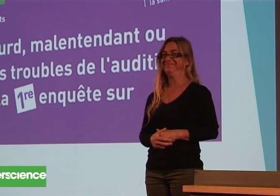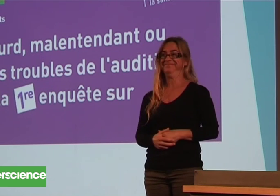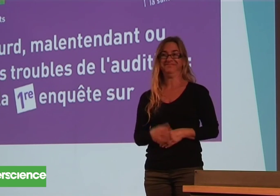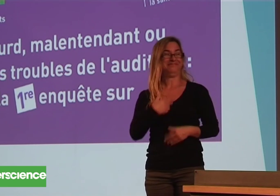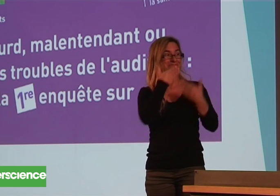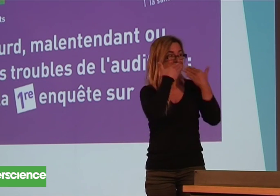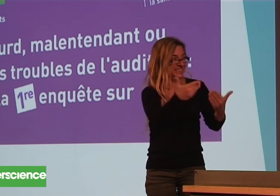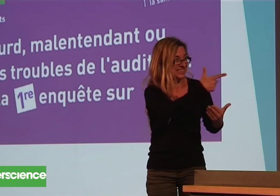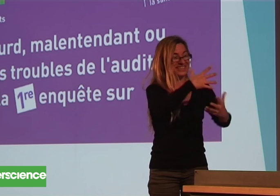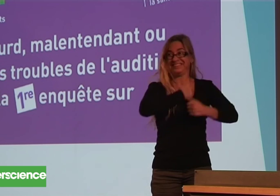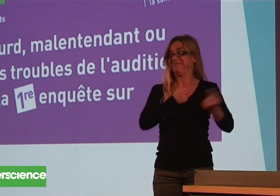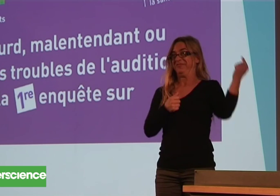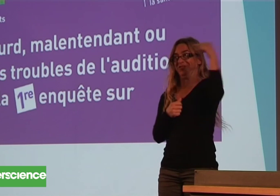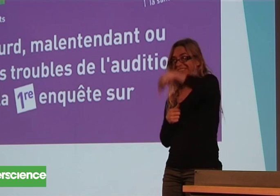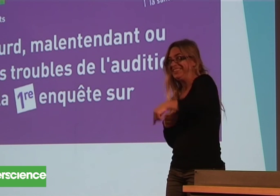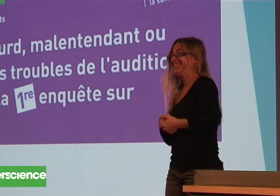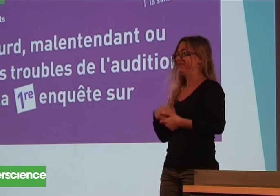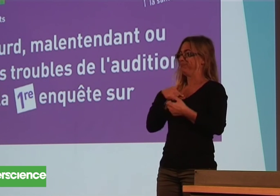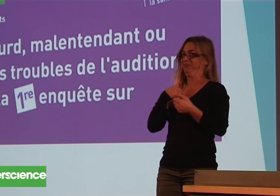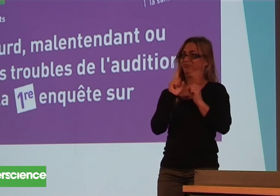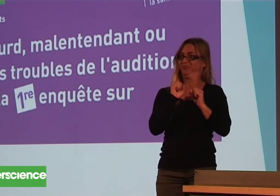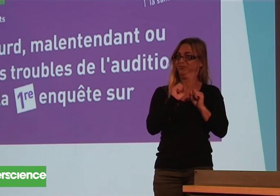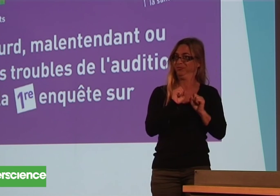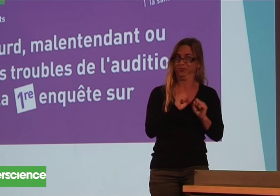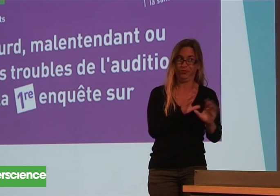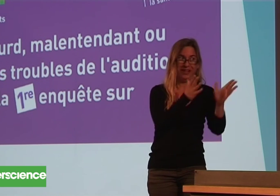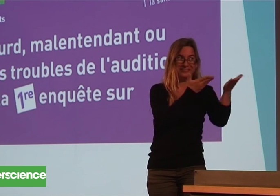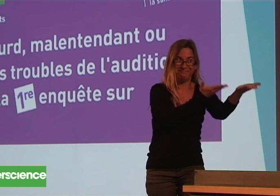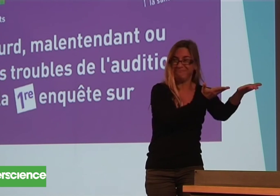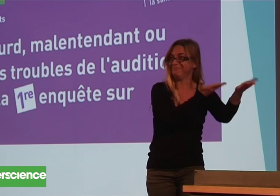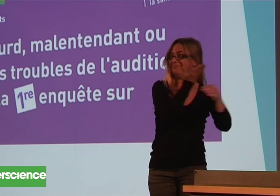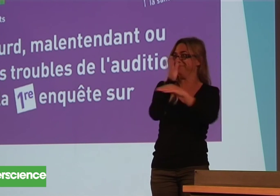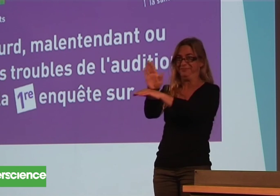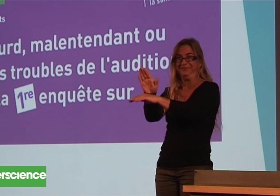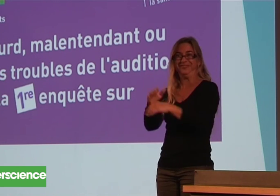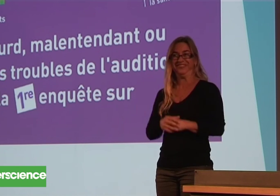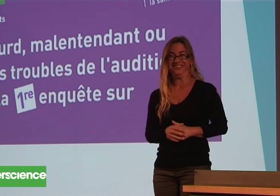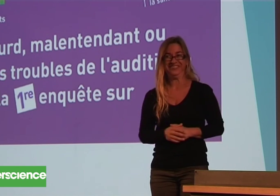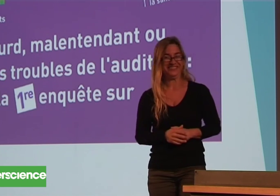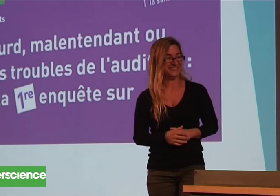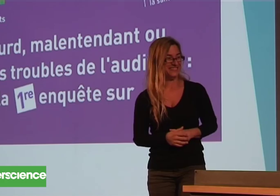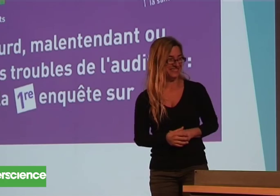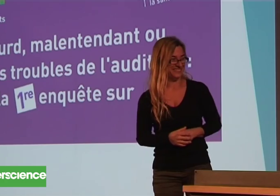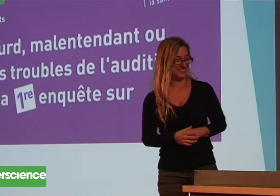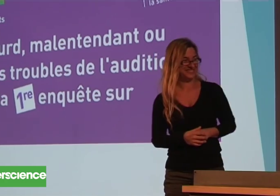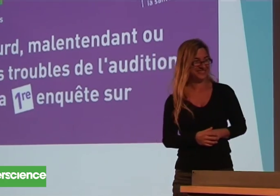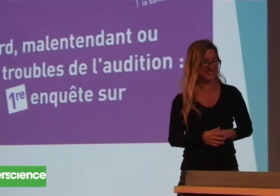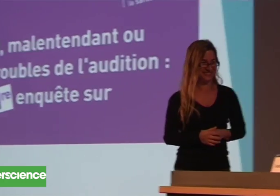cette présentation. Donc merci beaucoup d'avoir accepté de venir nous présenter les résultats de cette enquête. Et je vous laisse la